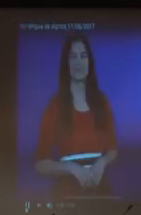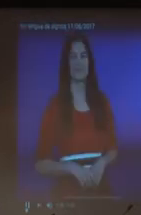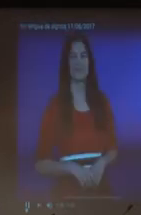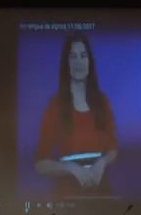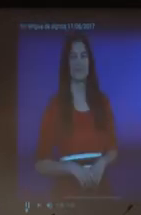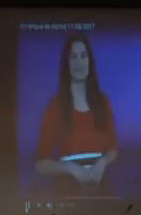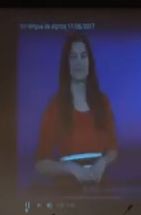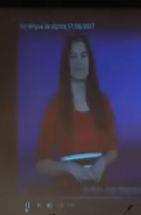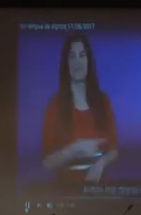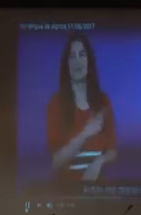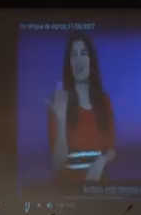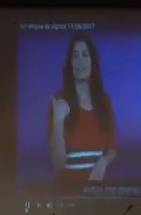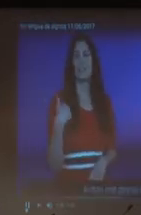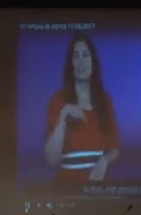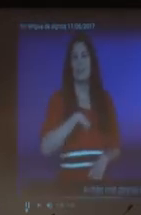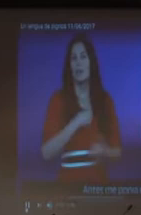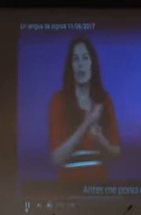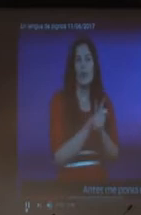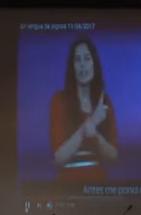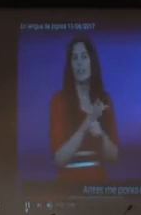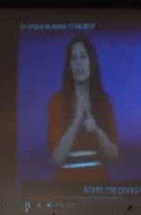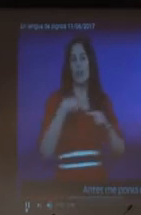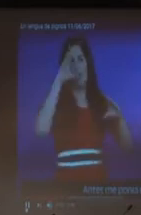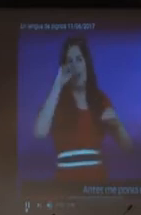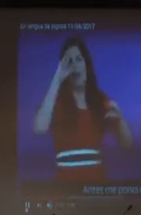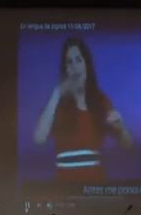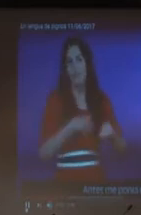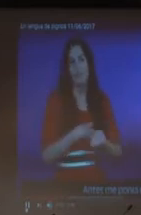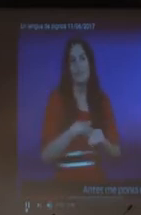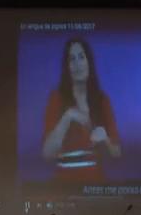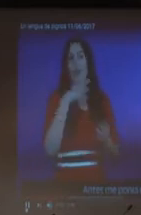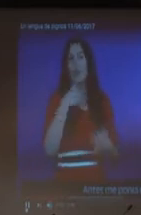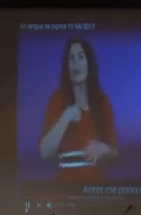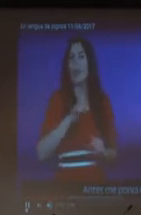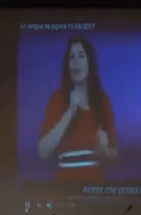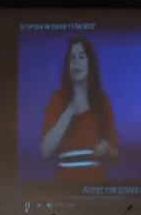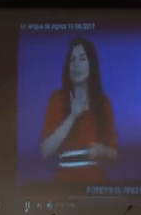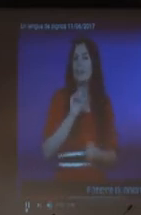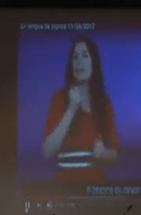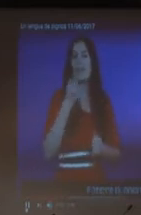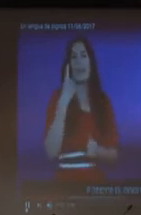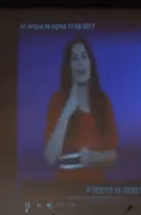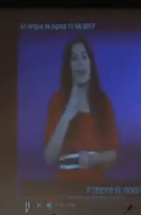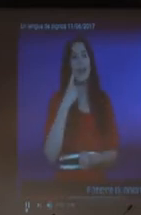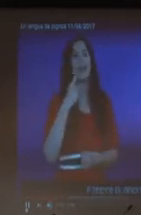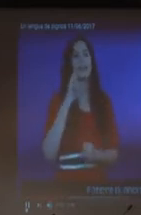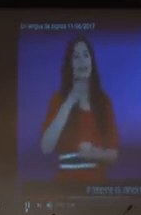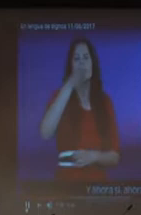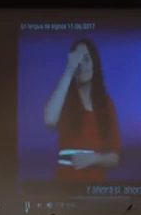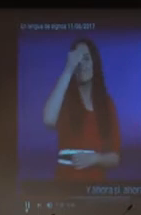Antes me ponía muy nerviosa y me bloqueaba un montón y no podía. Y ahora sí, ahora con el tiempo ya te acostumbras y que se